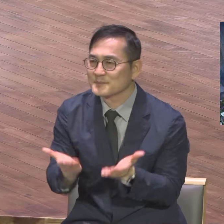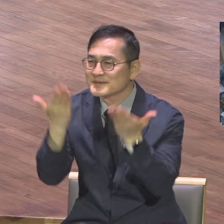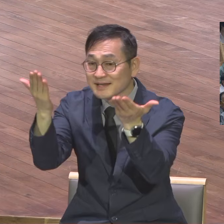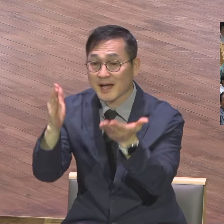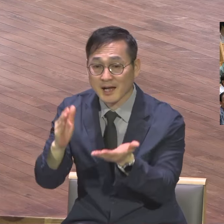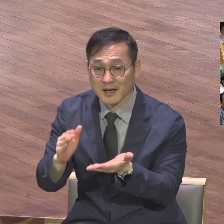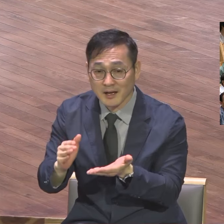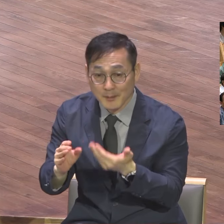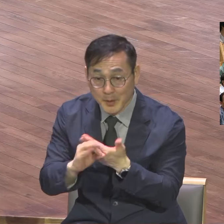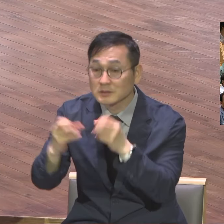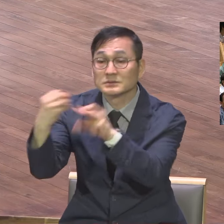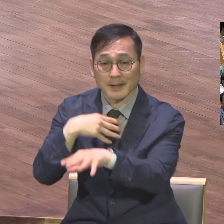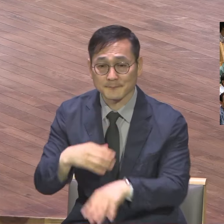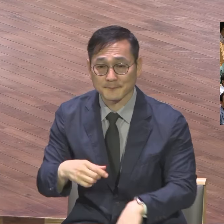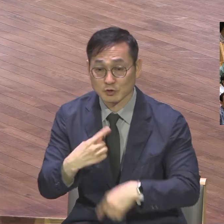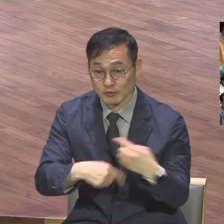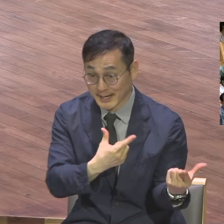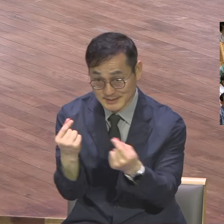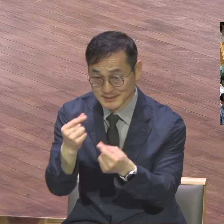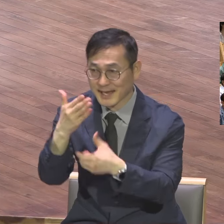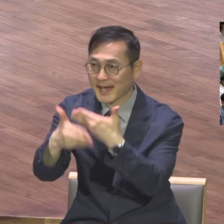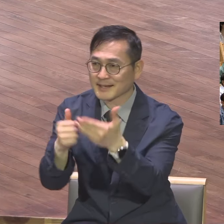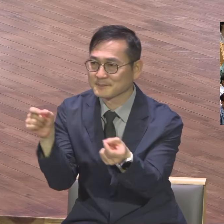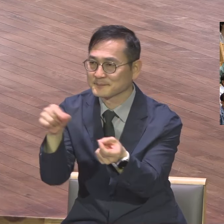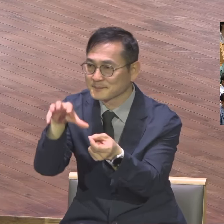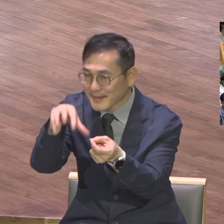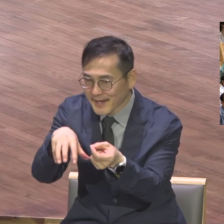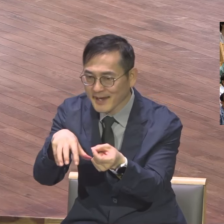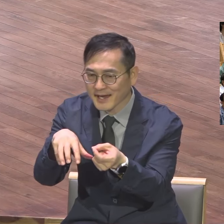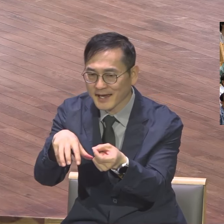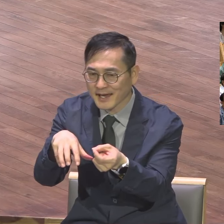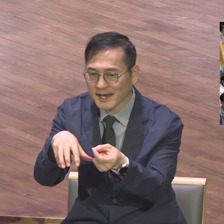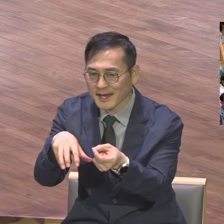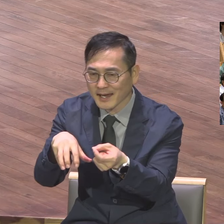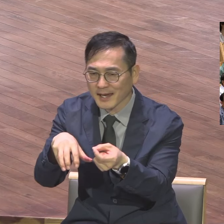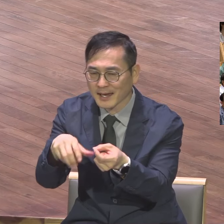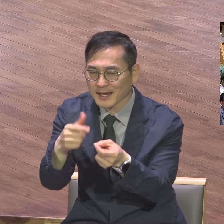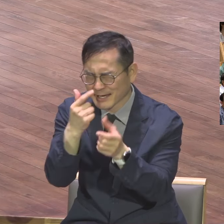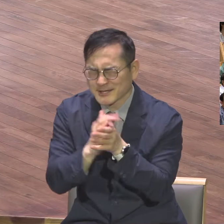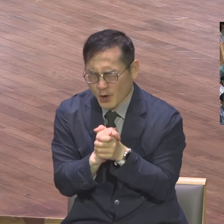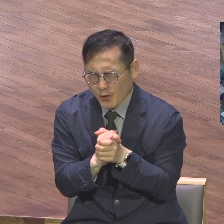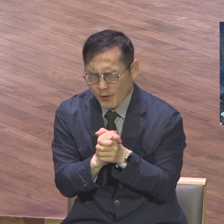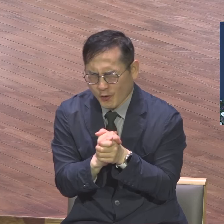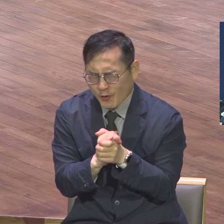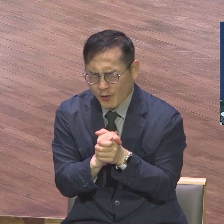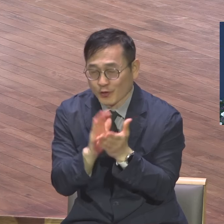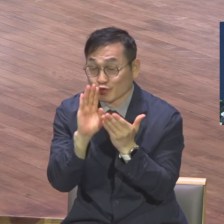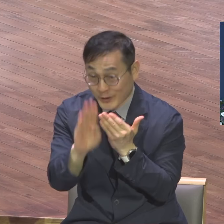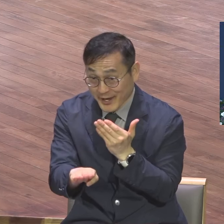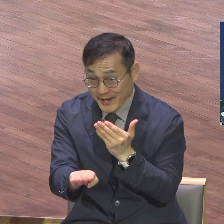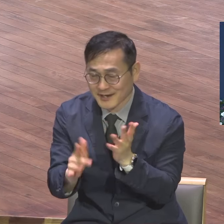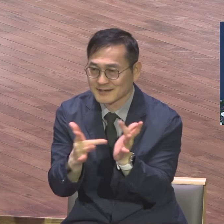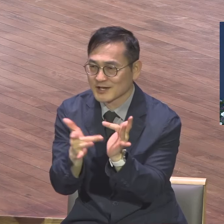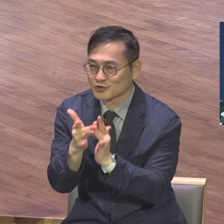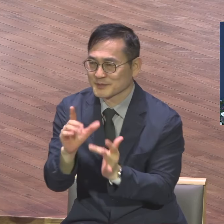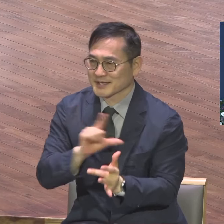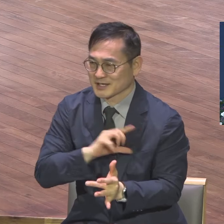응답받아요. 따라서 하나님 앞에서 쭉 내용을 이야기하고 마지막에 예수 그리스도